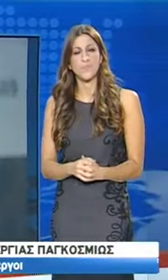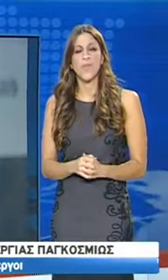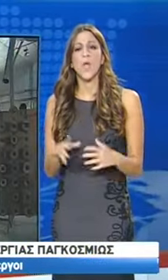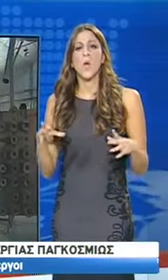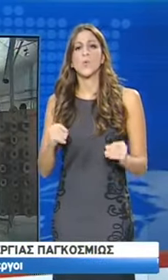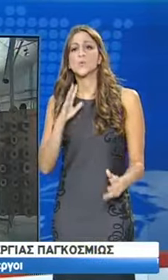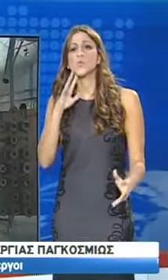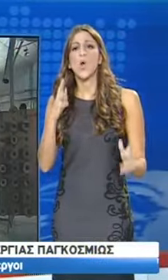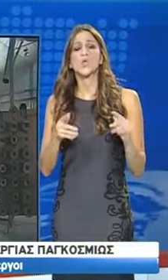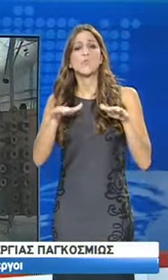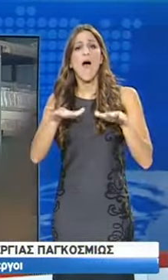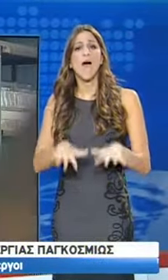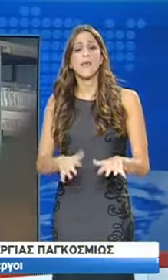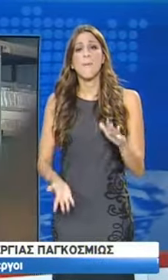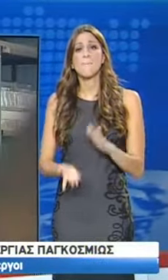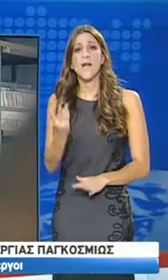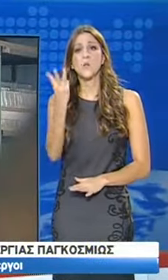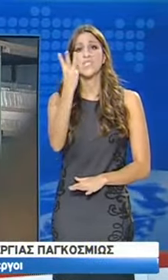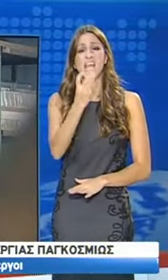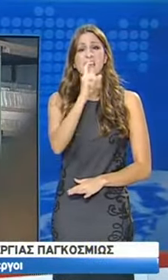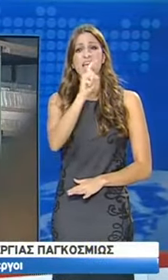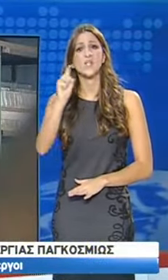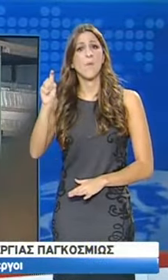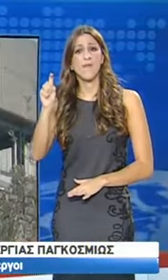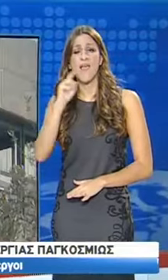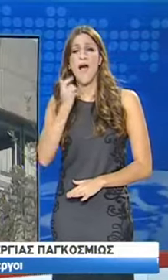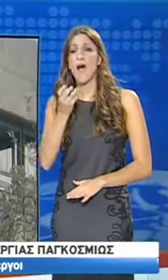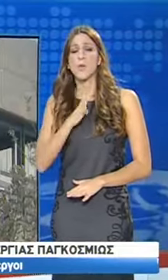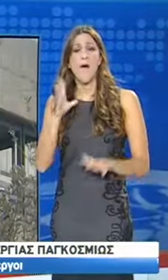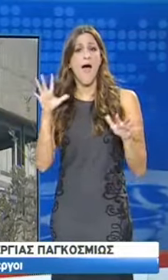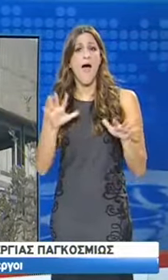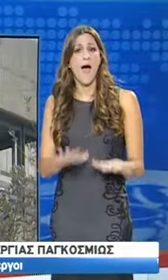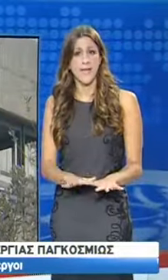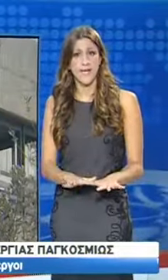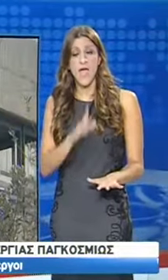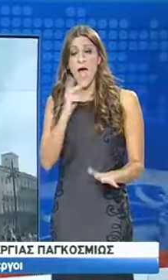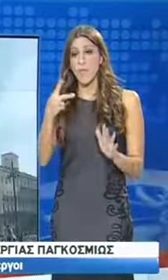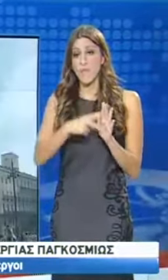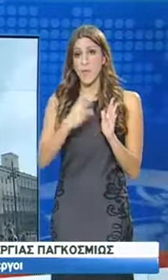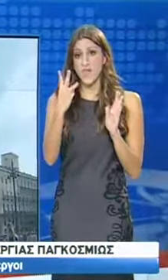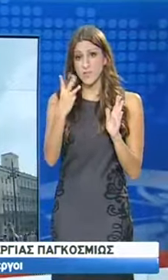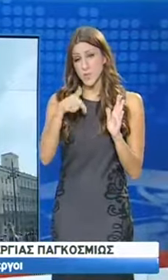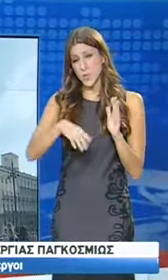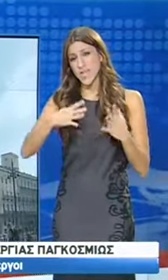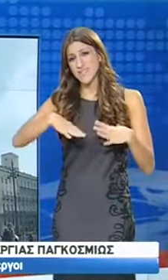το 2008, χρονιά κατά την οποία ξεκίνησε η οικονομική κρίση, σύμφωνα με τα στοιχεία του Παγκόσμιου Γραφείου Εργασίας του